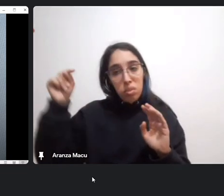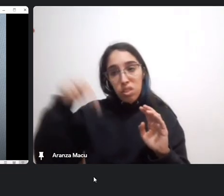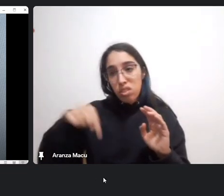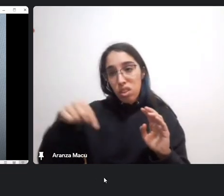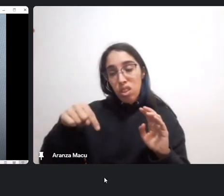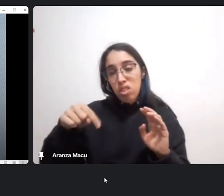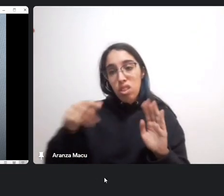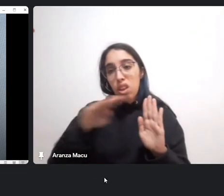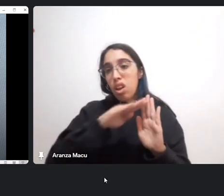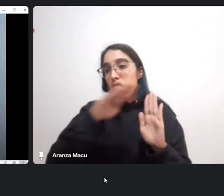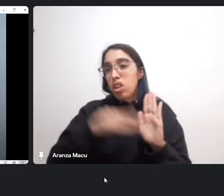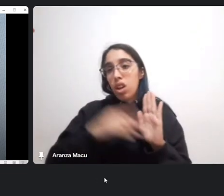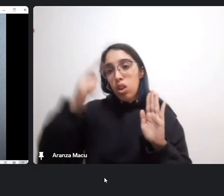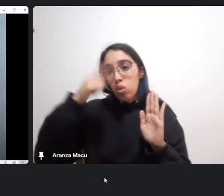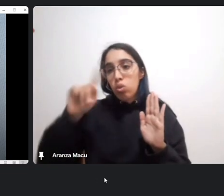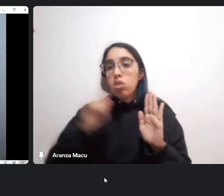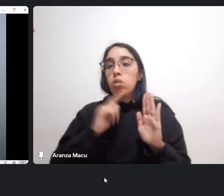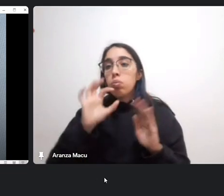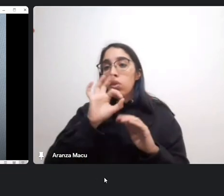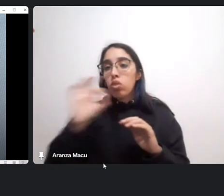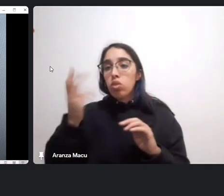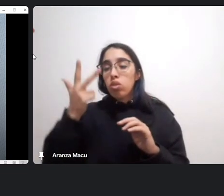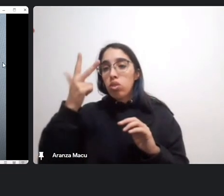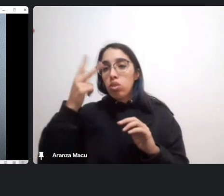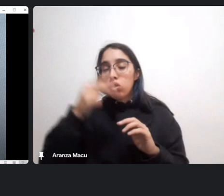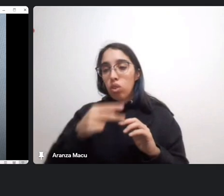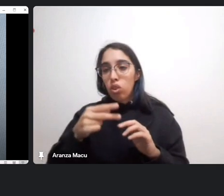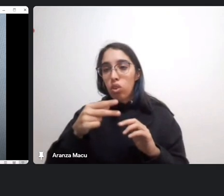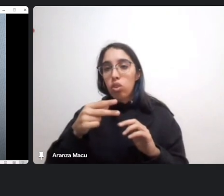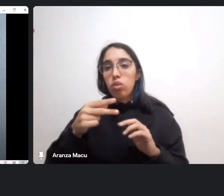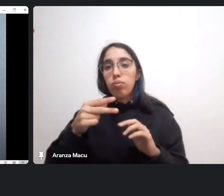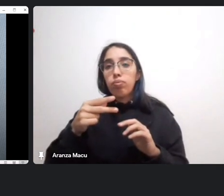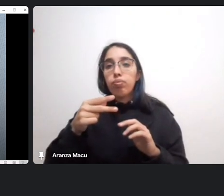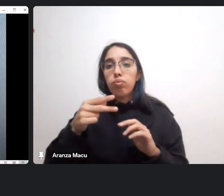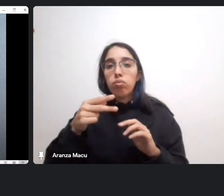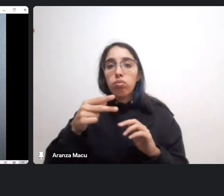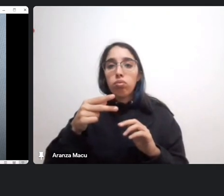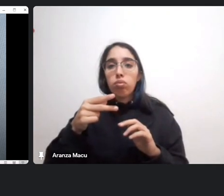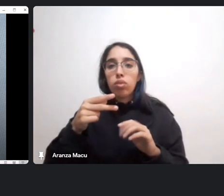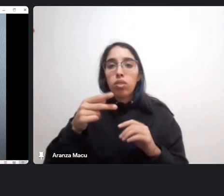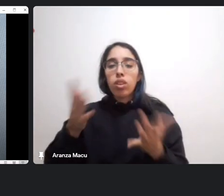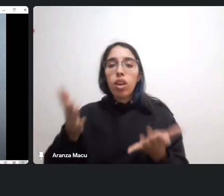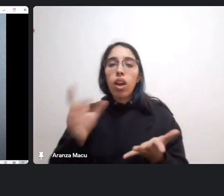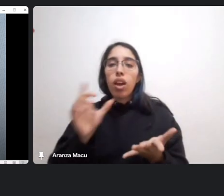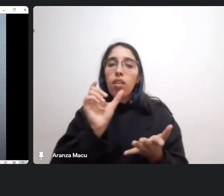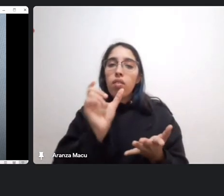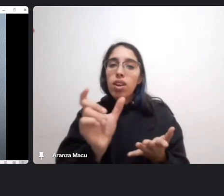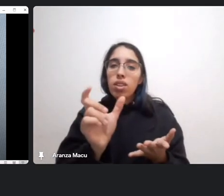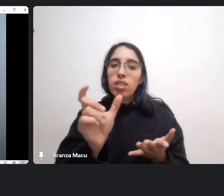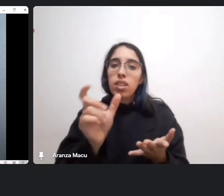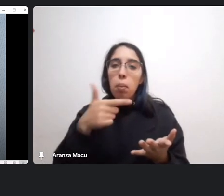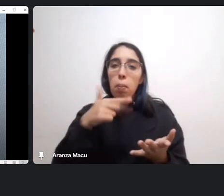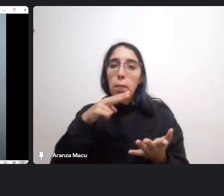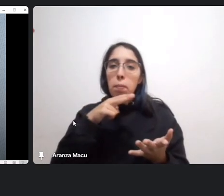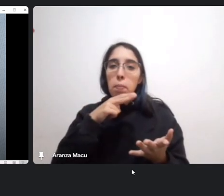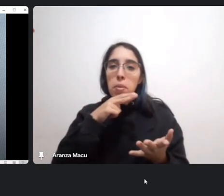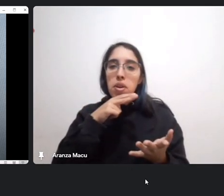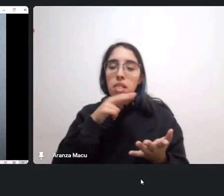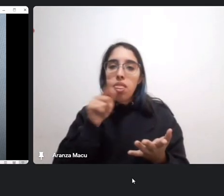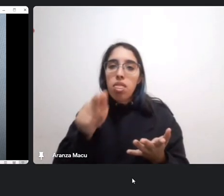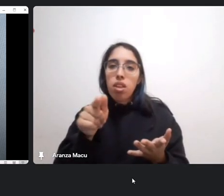que era un uso especial, porque teníamos took place, es tuvo lugar o ocurrió.